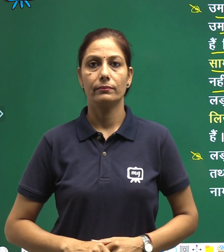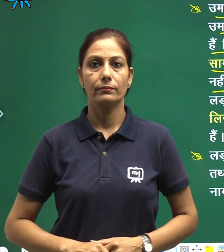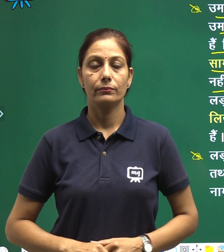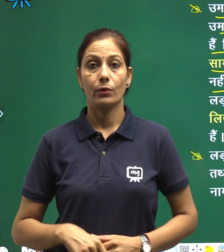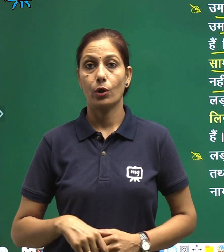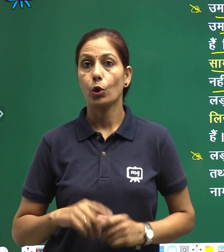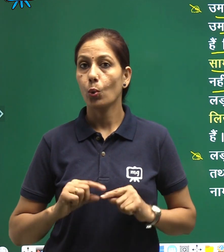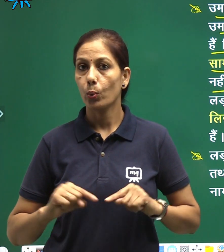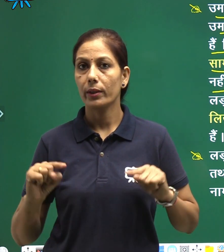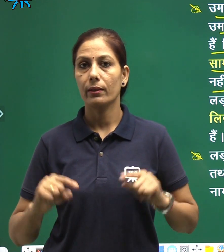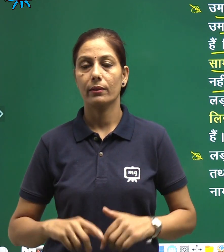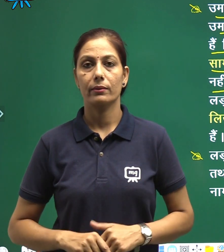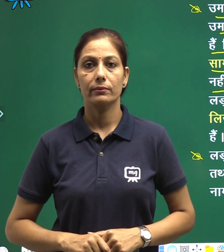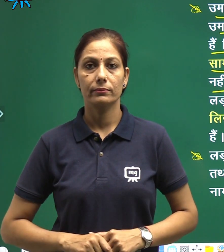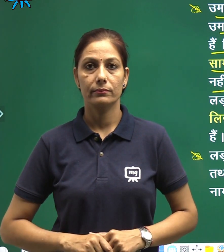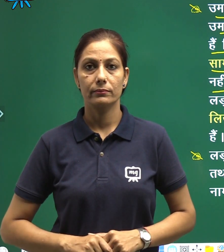क्योंकि